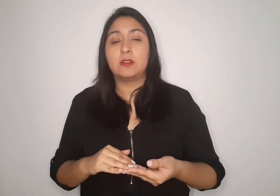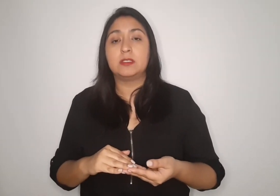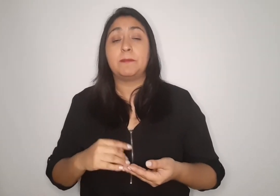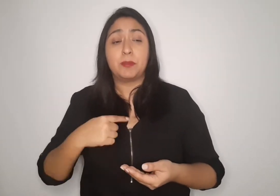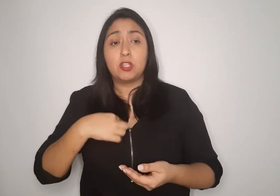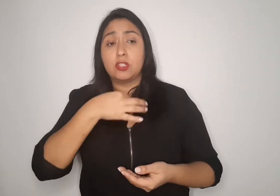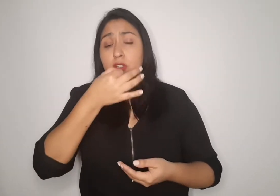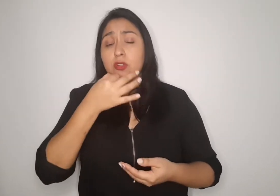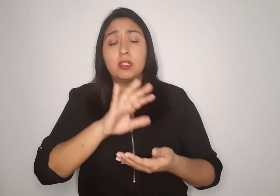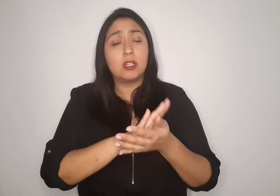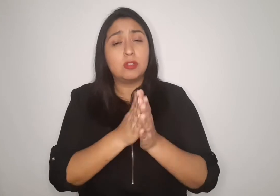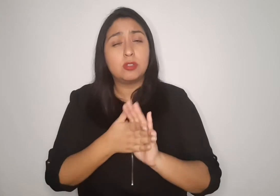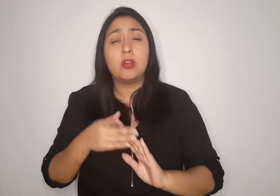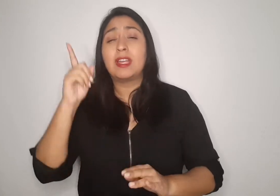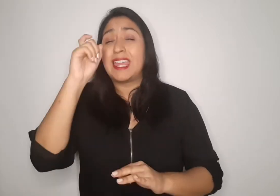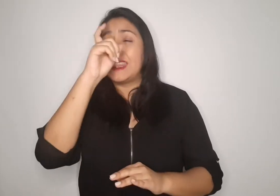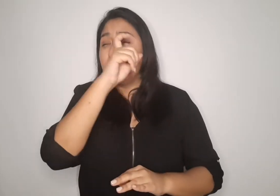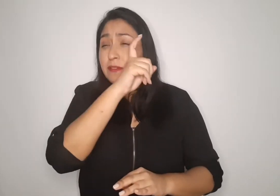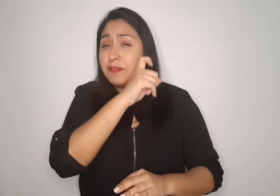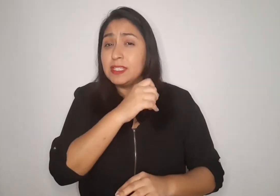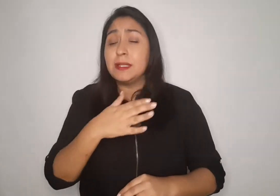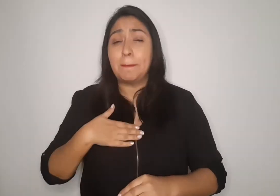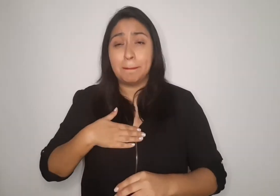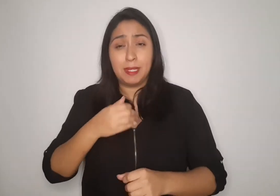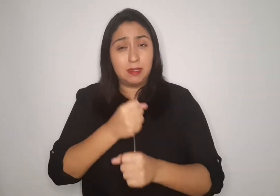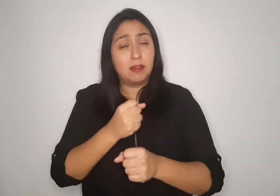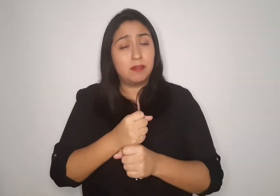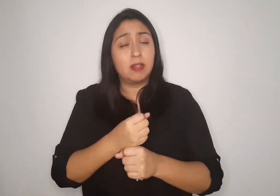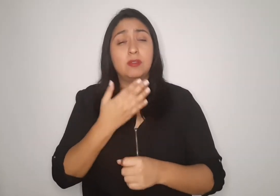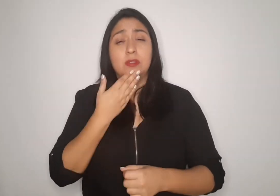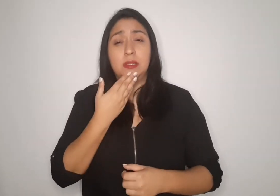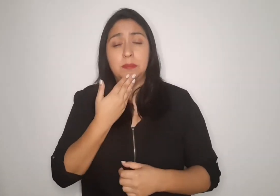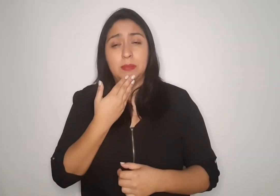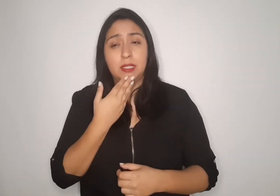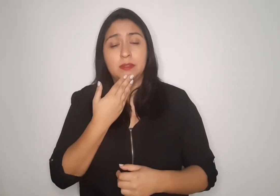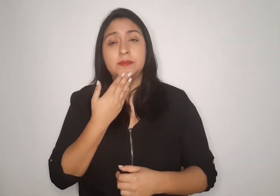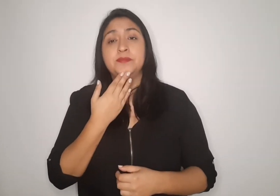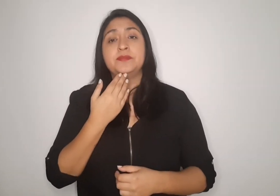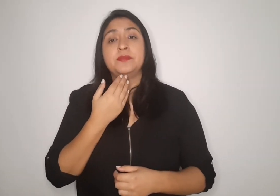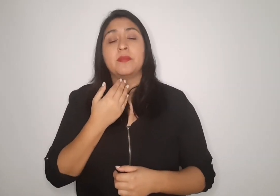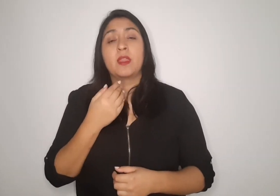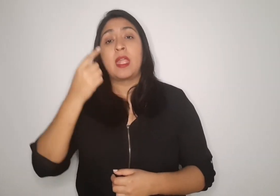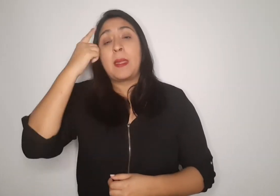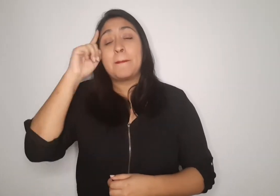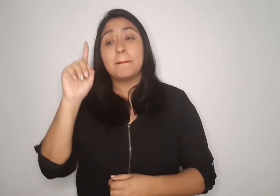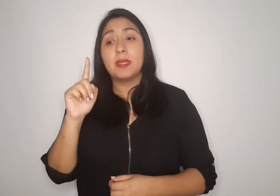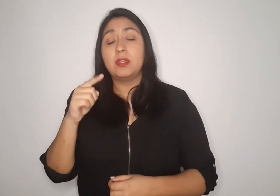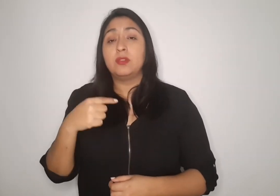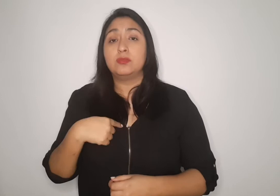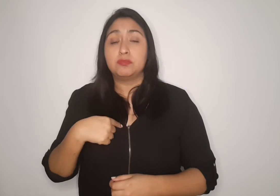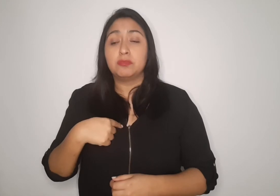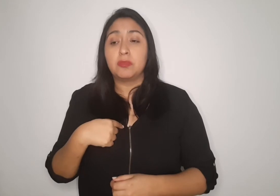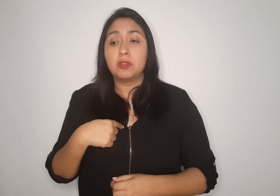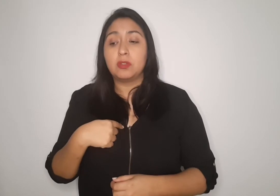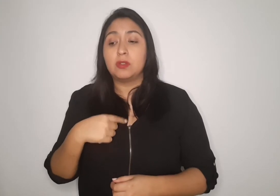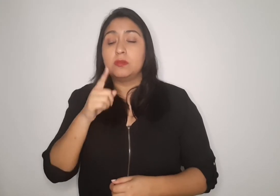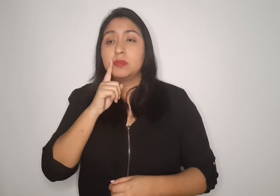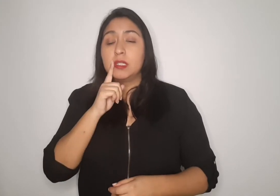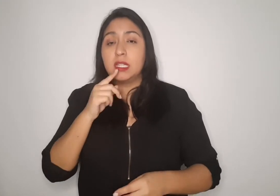esto para que veas lo difícil que fue mi posición también. Pero sobre todo, yo tenía todo el derecho a llegar con los peñas a caballo